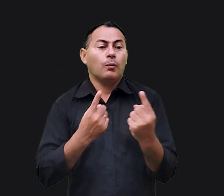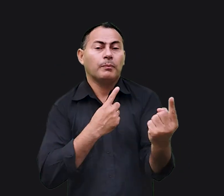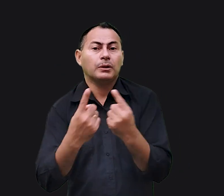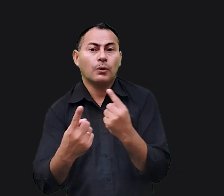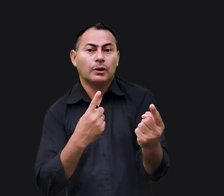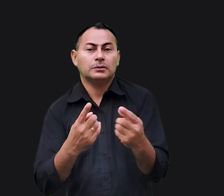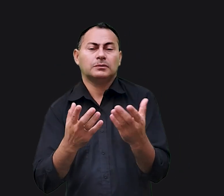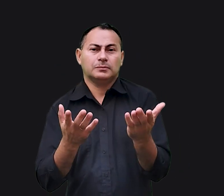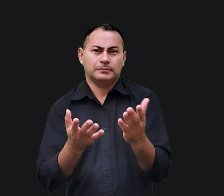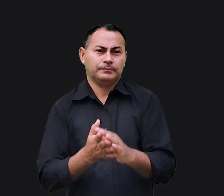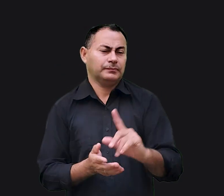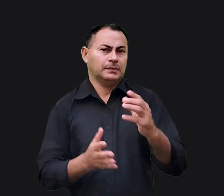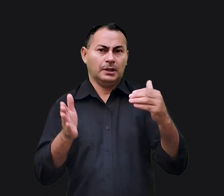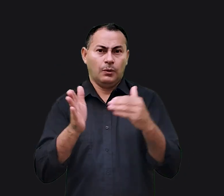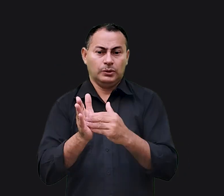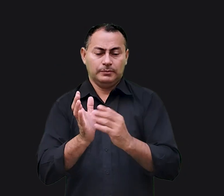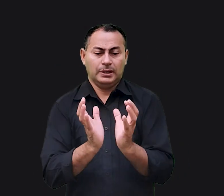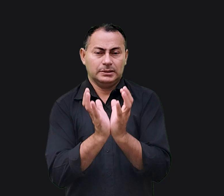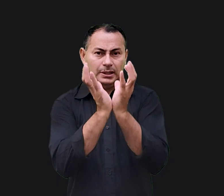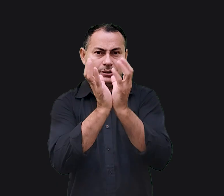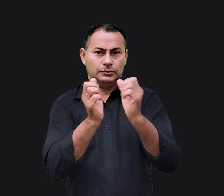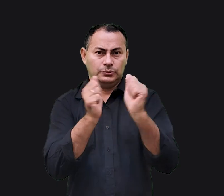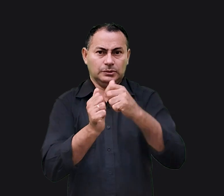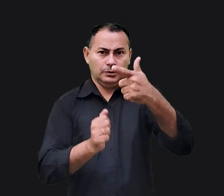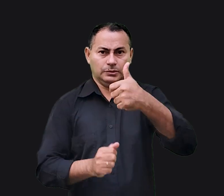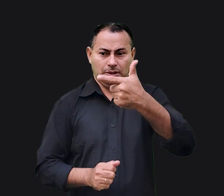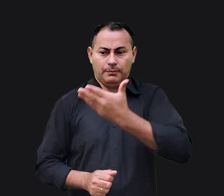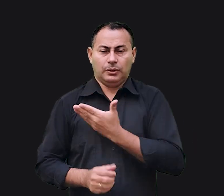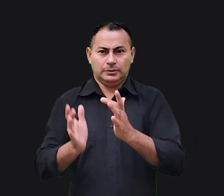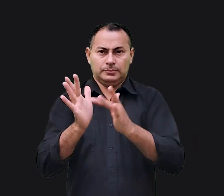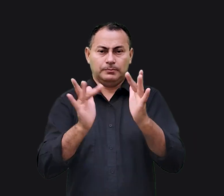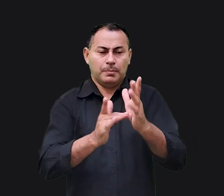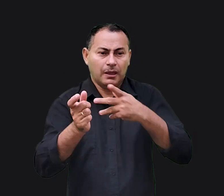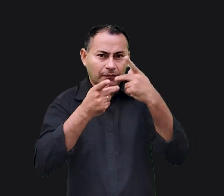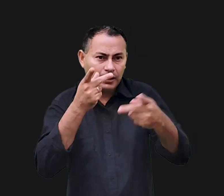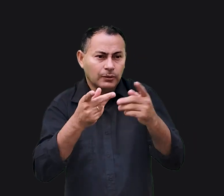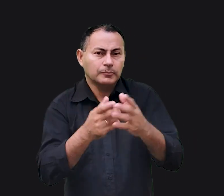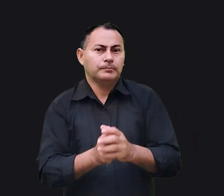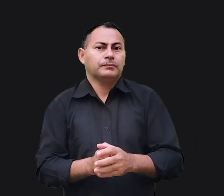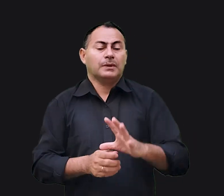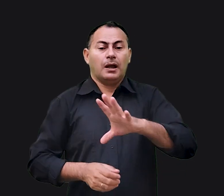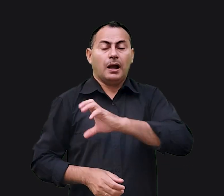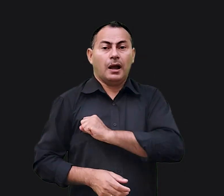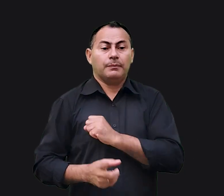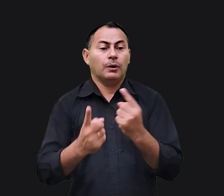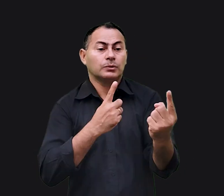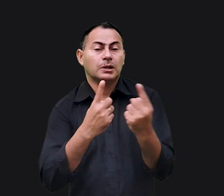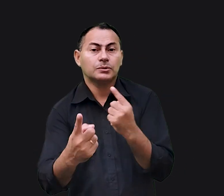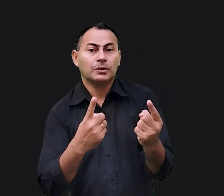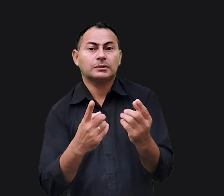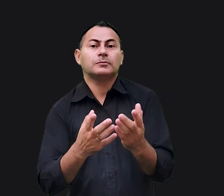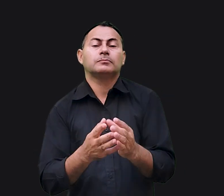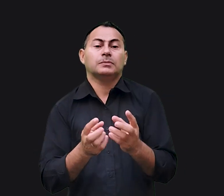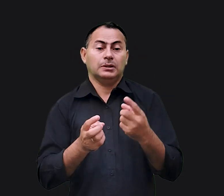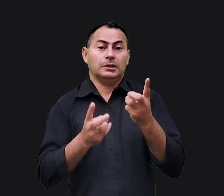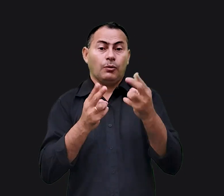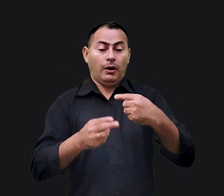pelos outros. Na última ceia com seus apóstolos, Jesus lhes disse, amem-se uns aos outros. Como eu os